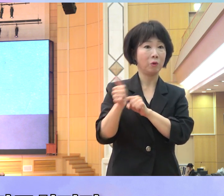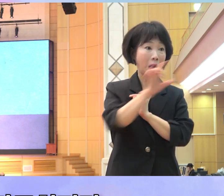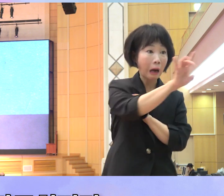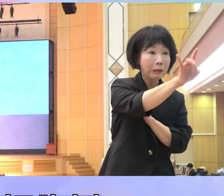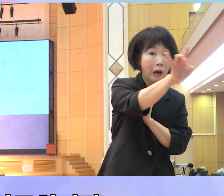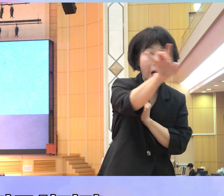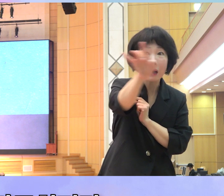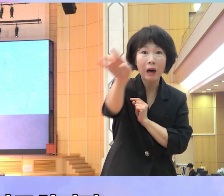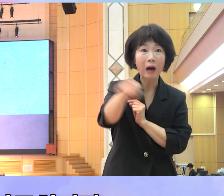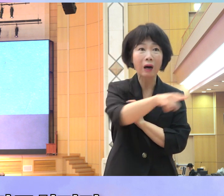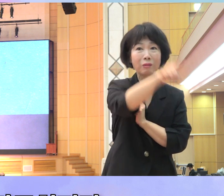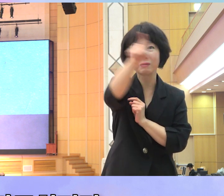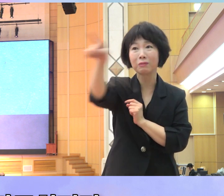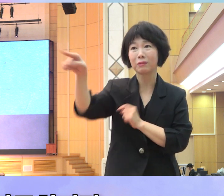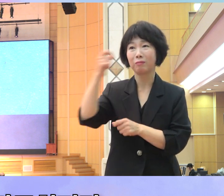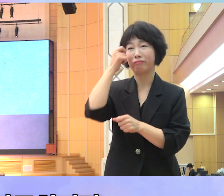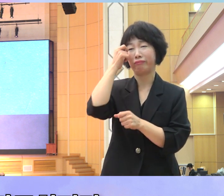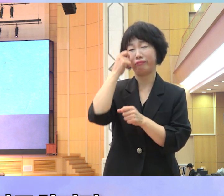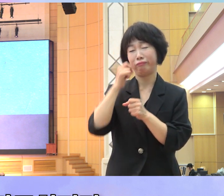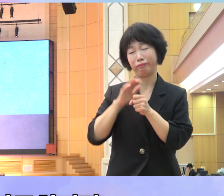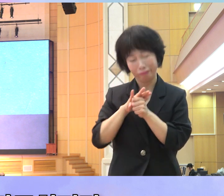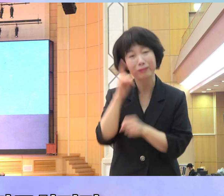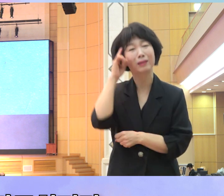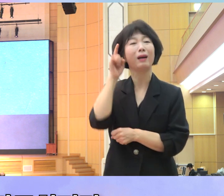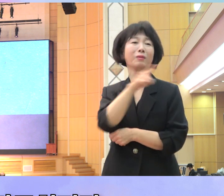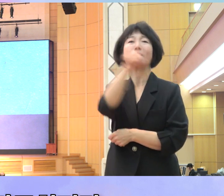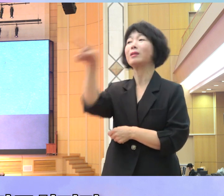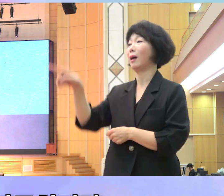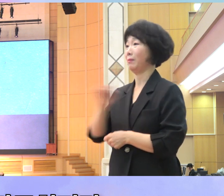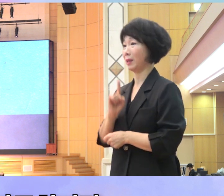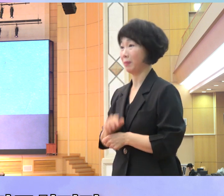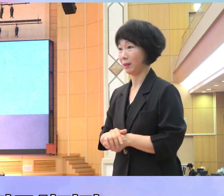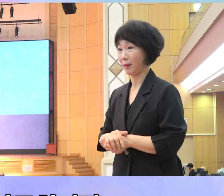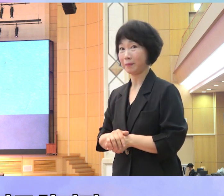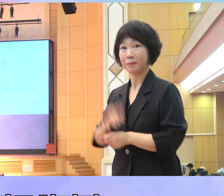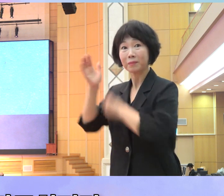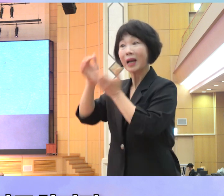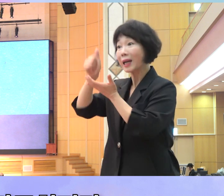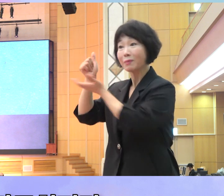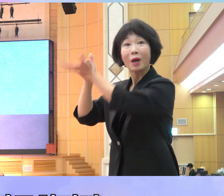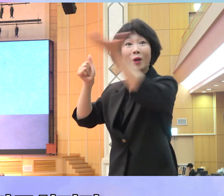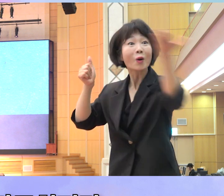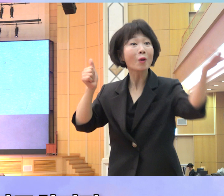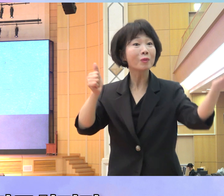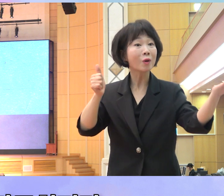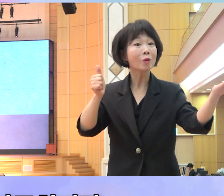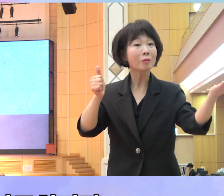16절에는 이렇게 표현합니다. 하나님이 세상을 이처럼 뭐하사? 사랑하사.